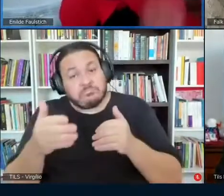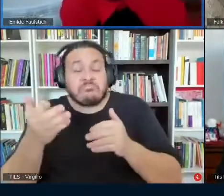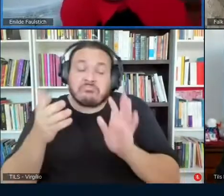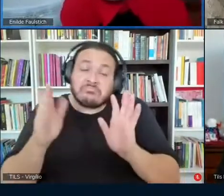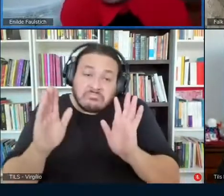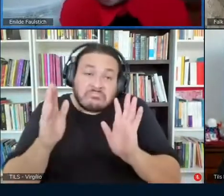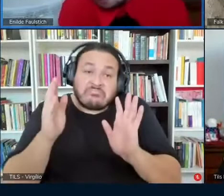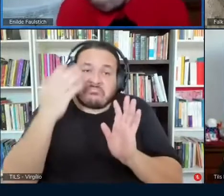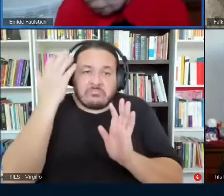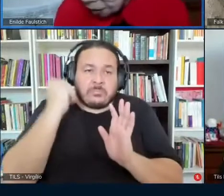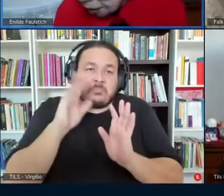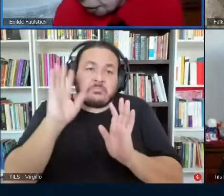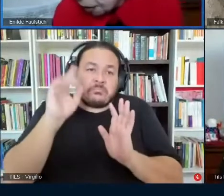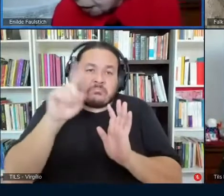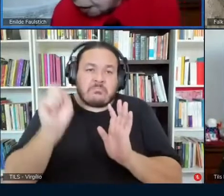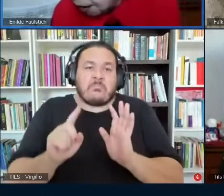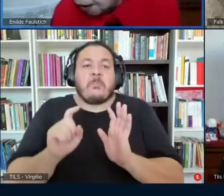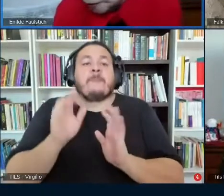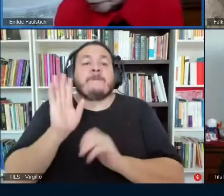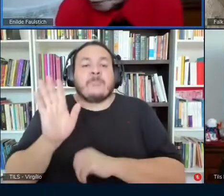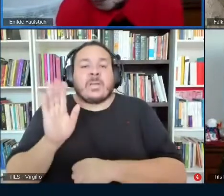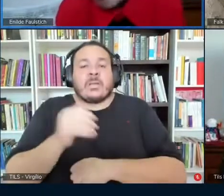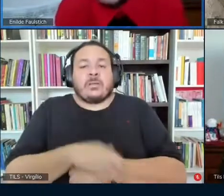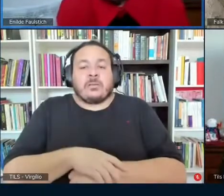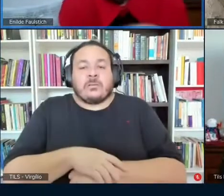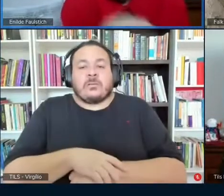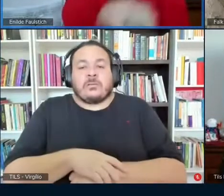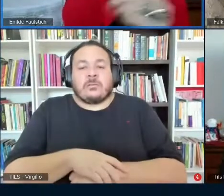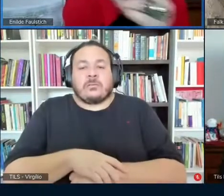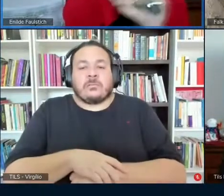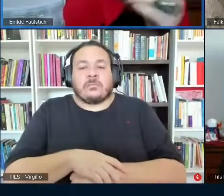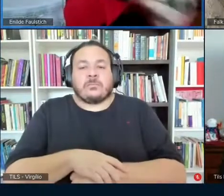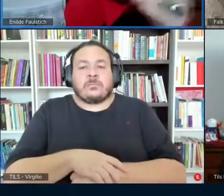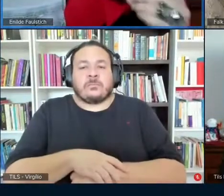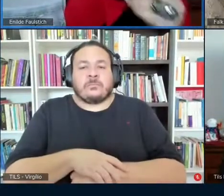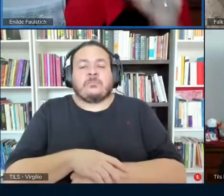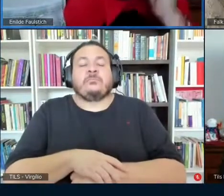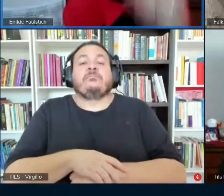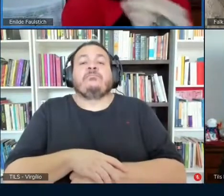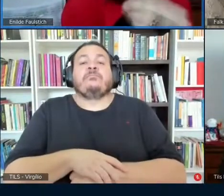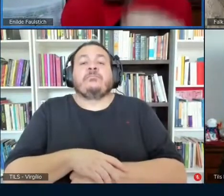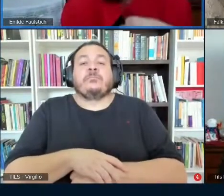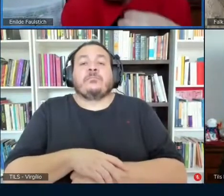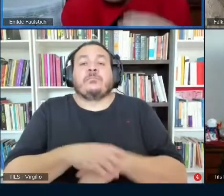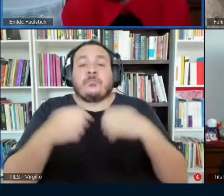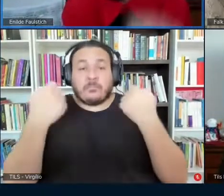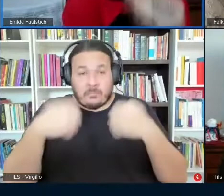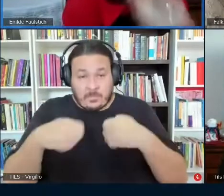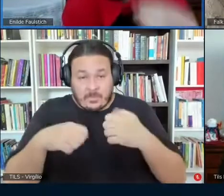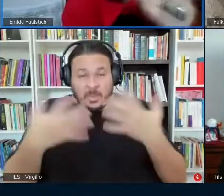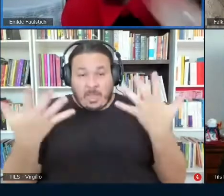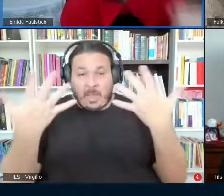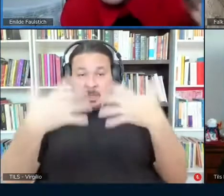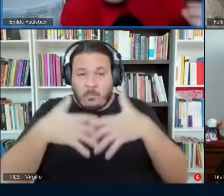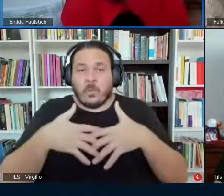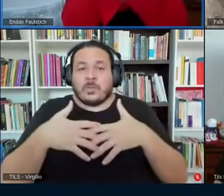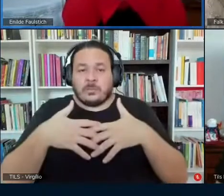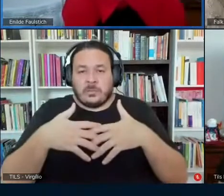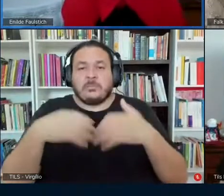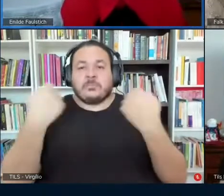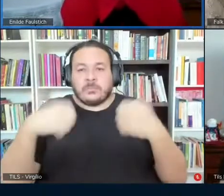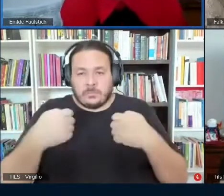eu estou dizendo aqui, é preciso harmonizar. É preciso